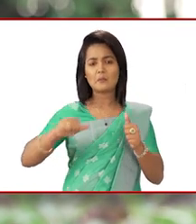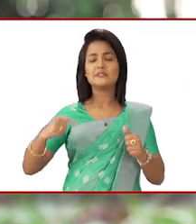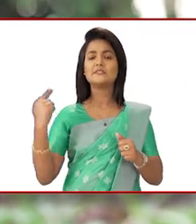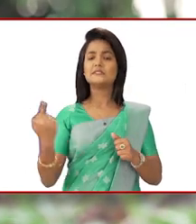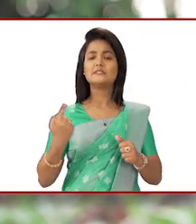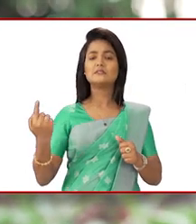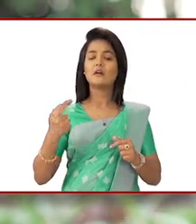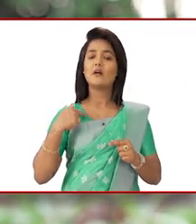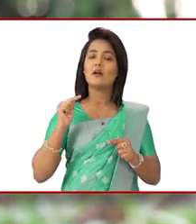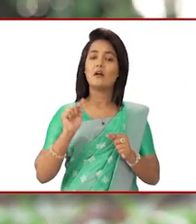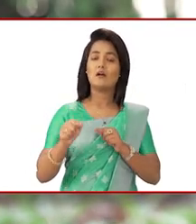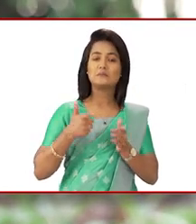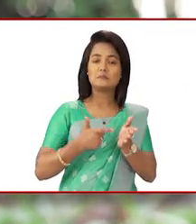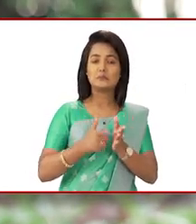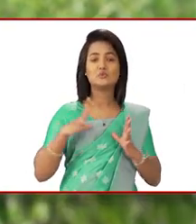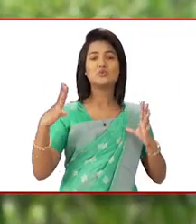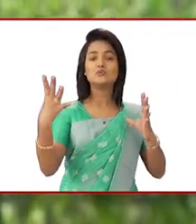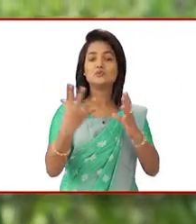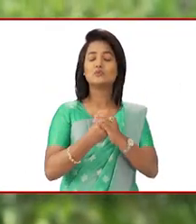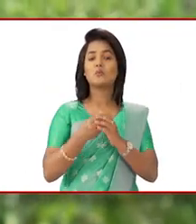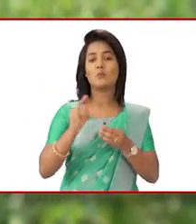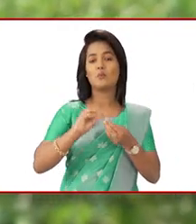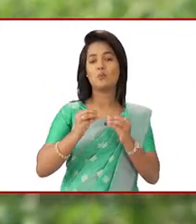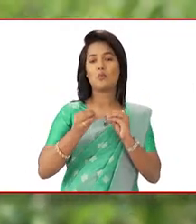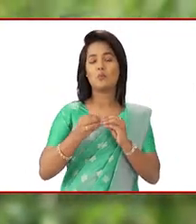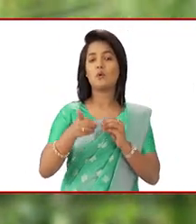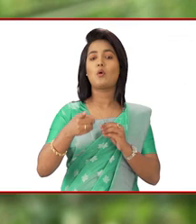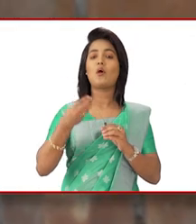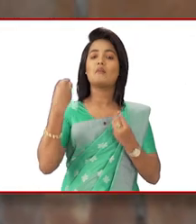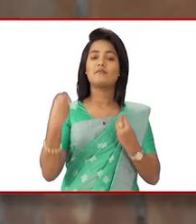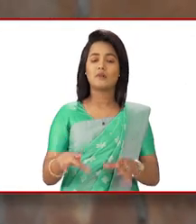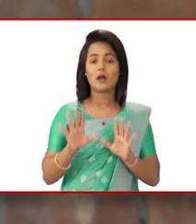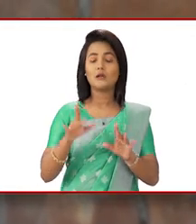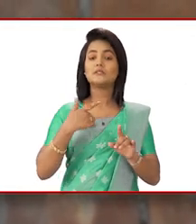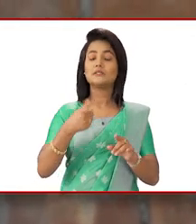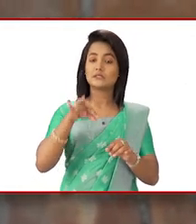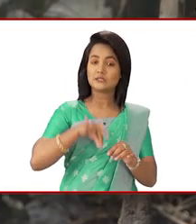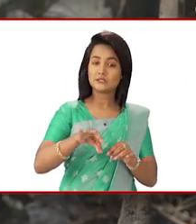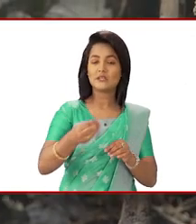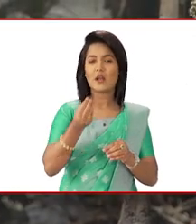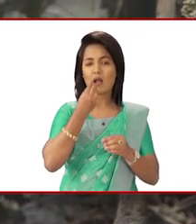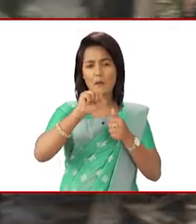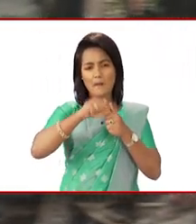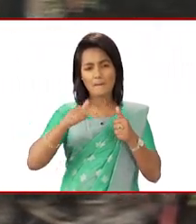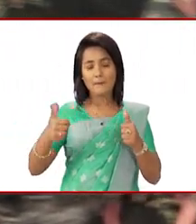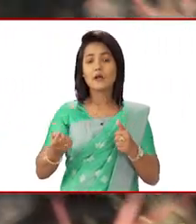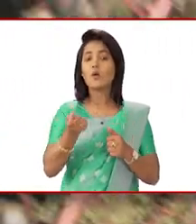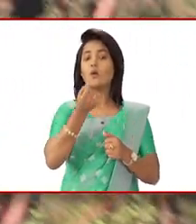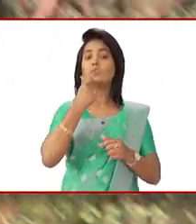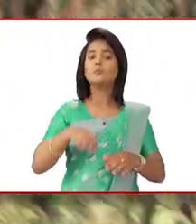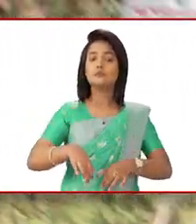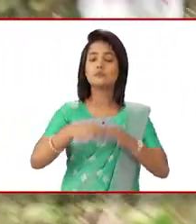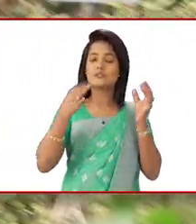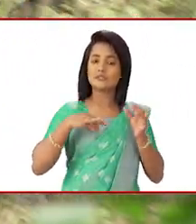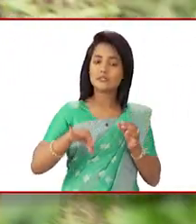মারিয়েছে, আমরা সব চাষিরা মারি গিয়েছি। আমাদের লাগানো ফল গাছ, লাগানো ঔষধি গাছ, লাগানো বিভিন্ন গাছ সব